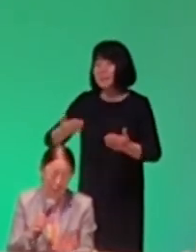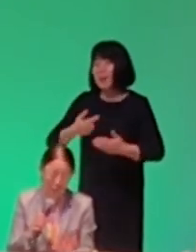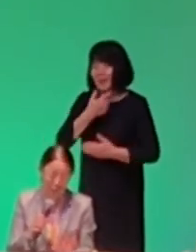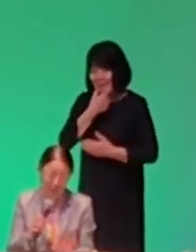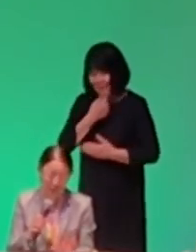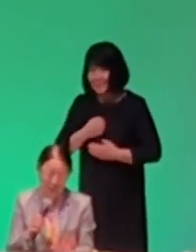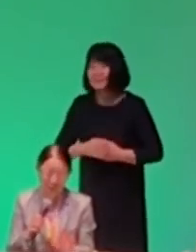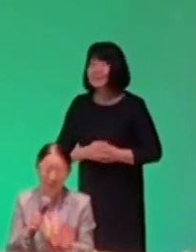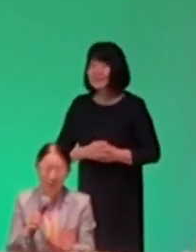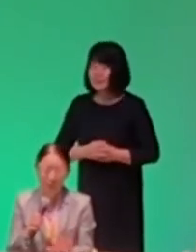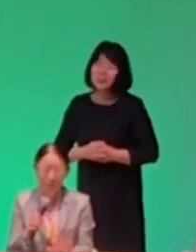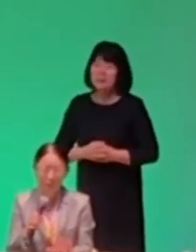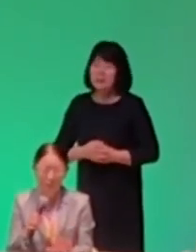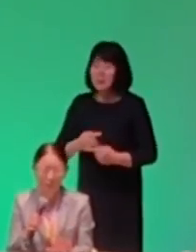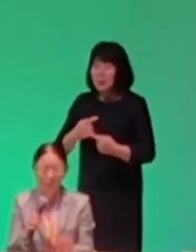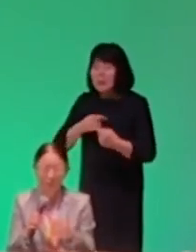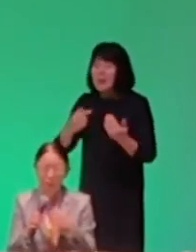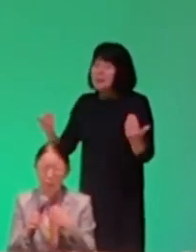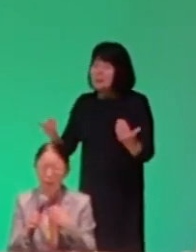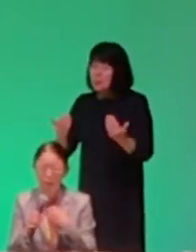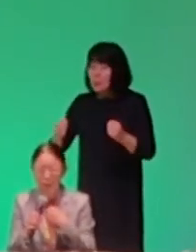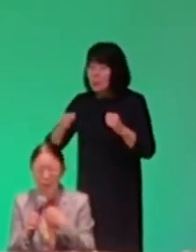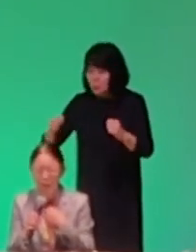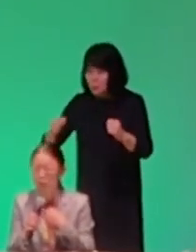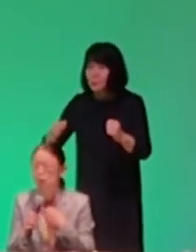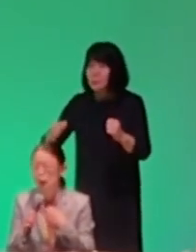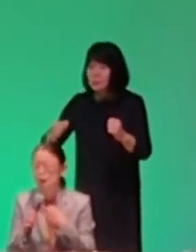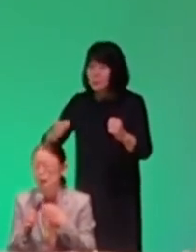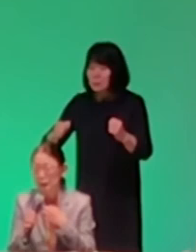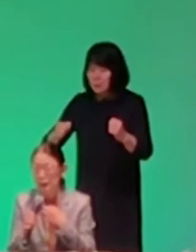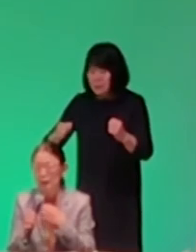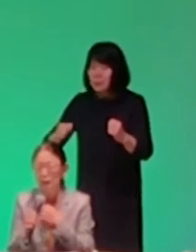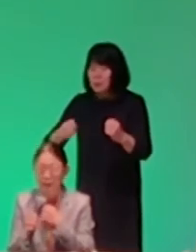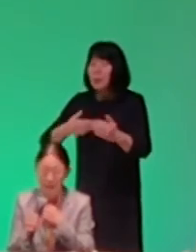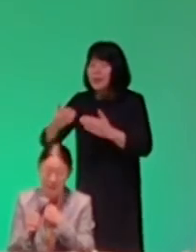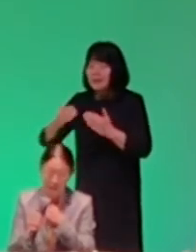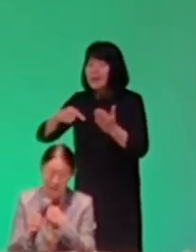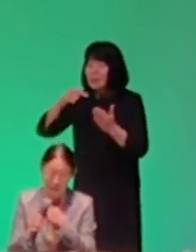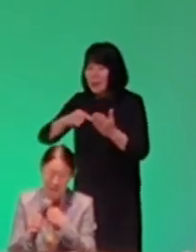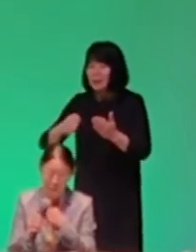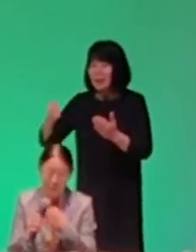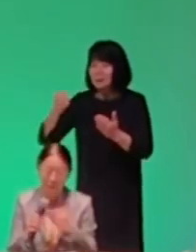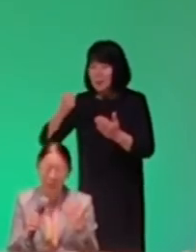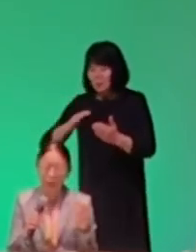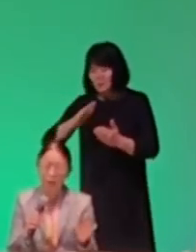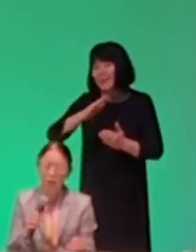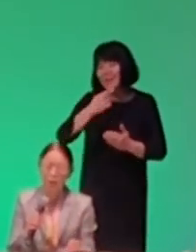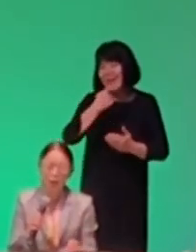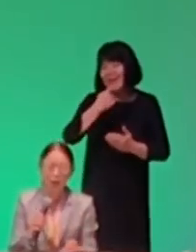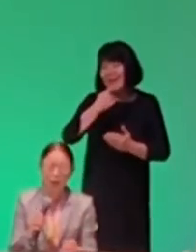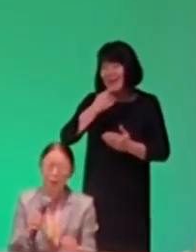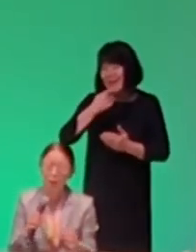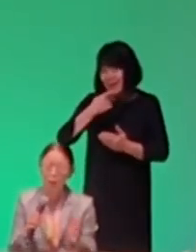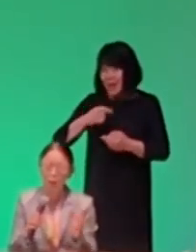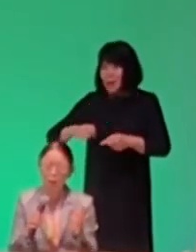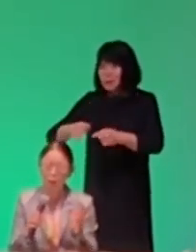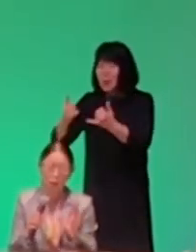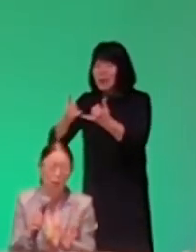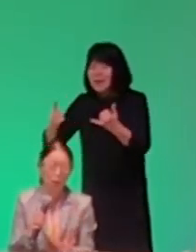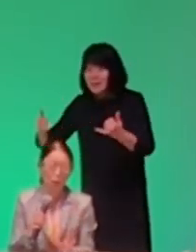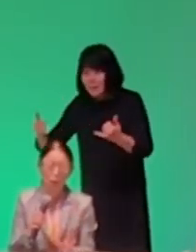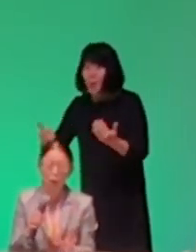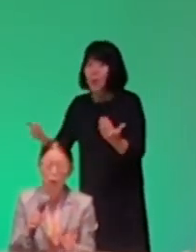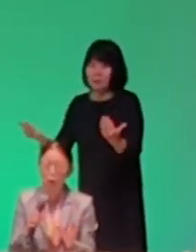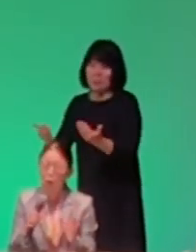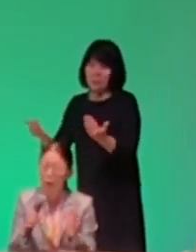ただきたいと思います。私は仕事することでやっぱりすごく強くなったし、で私だけじゃなくて障害がある人も